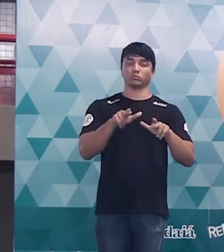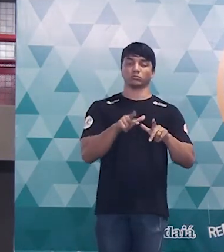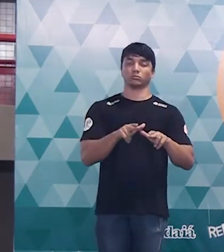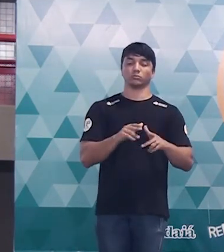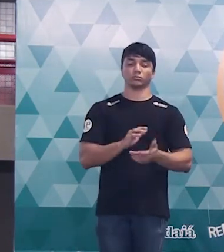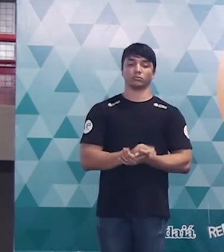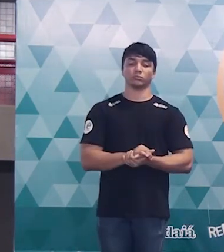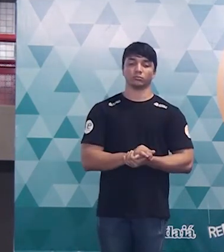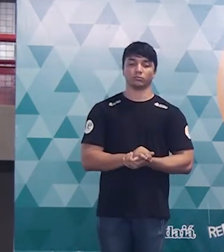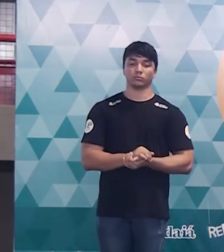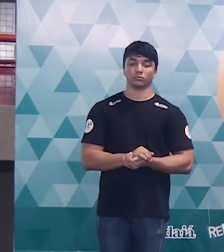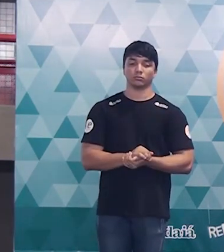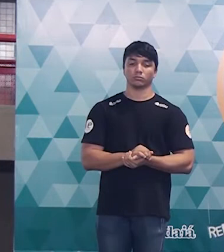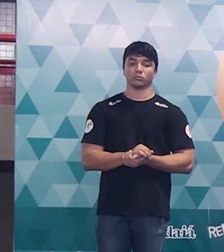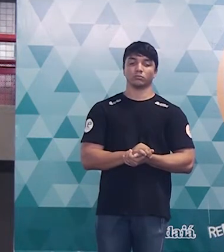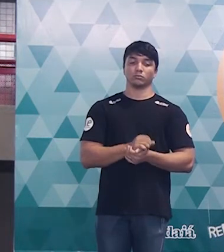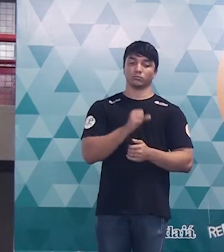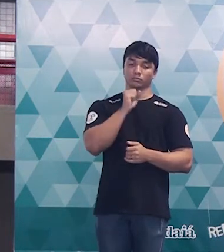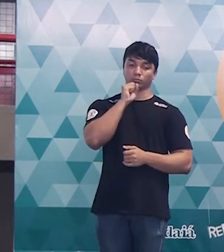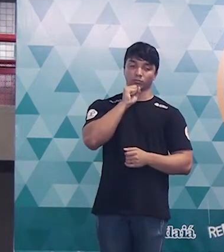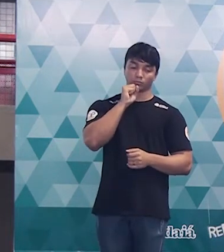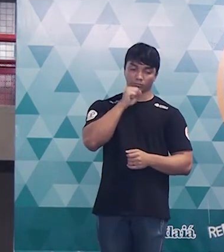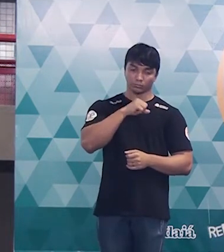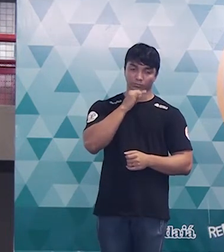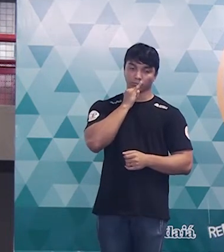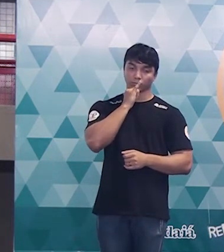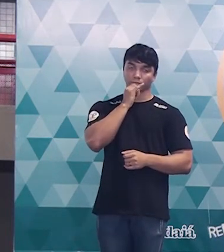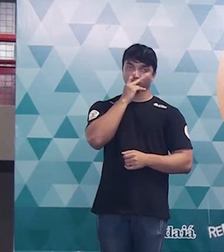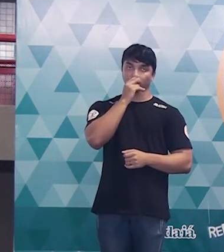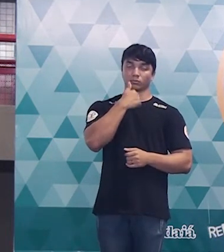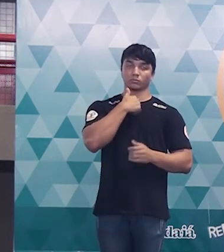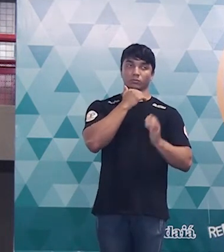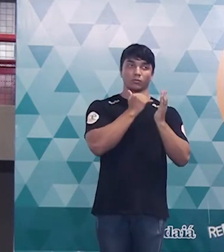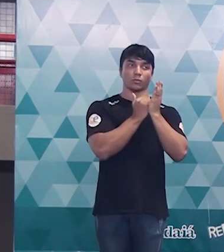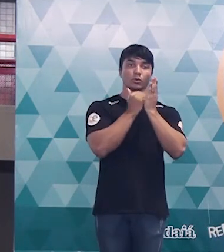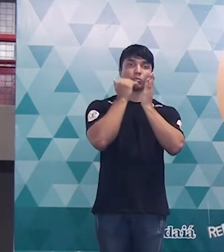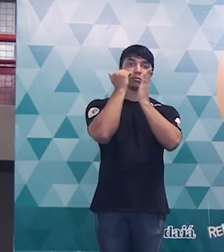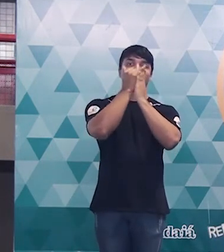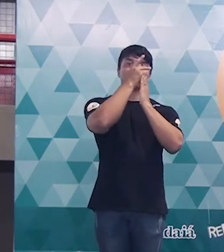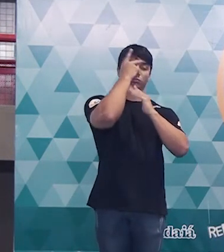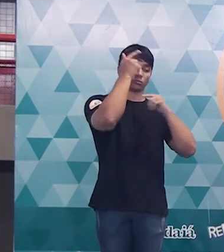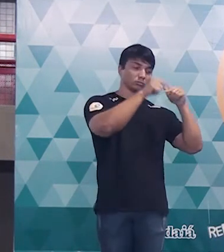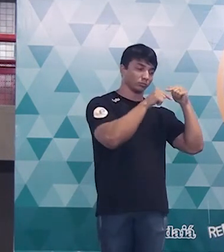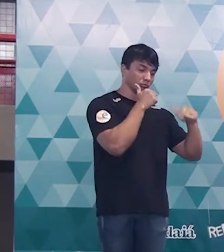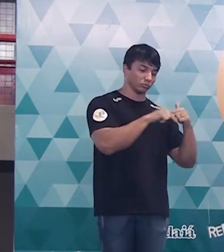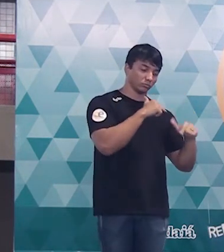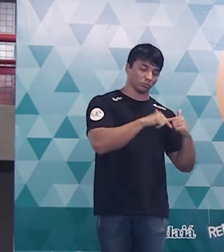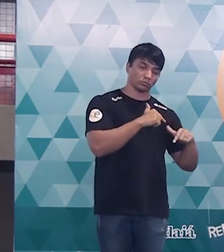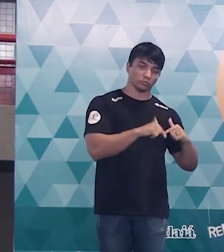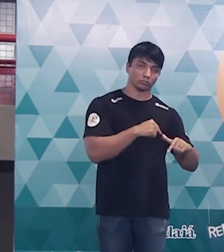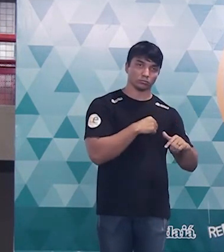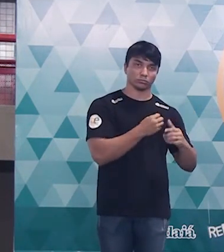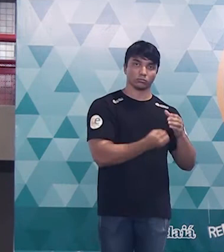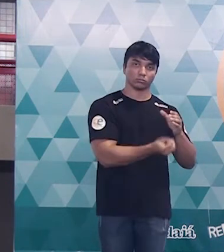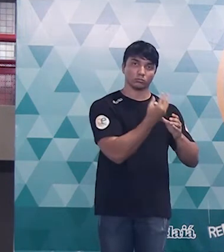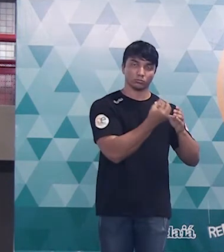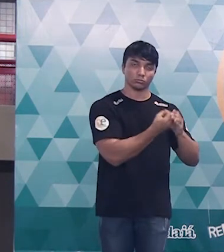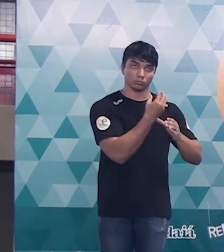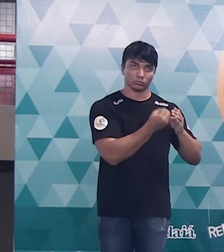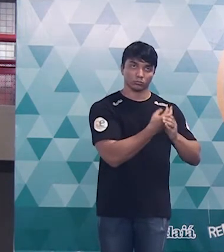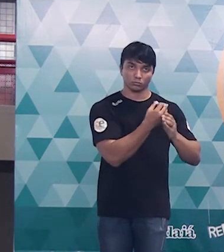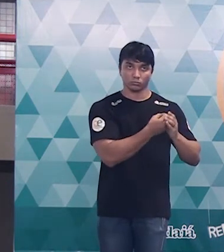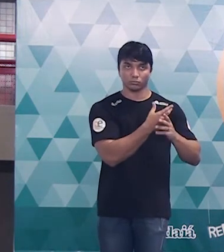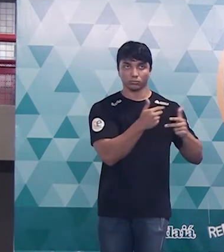olha só agora. Se eu aumentar o número de operários para fazer essa